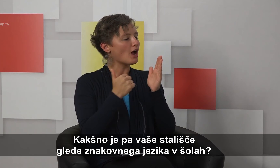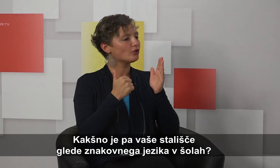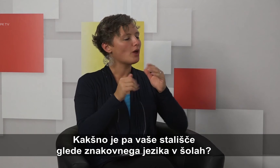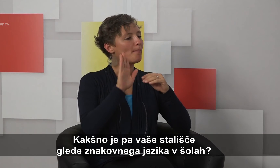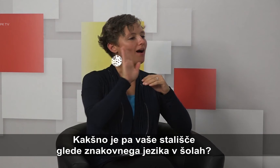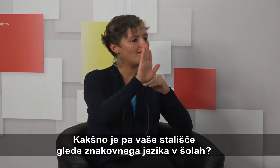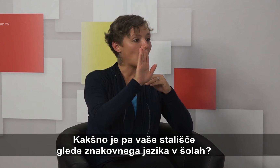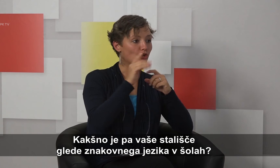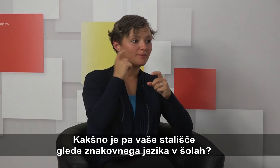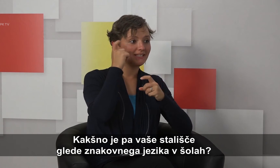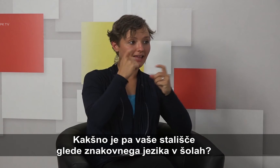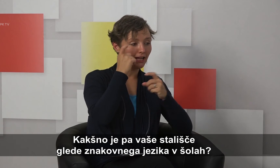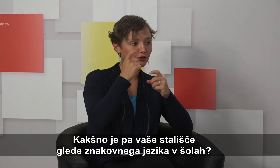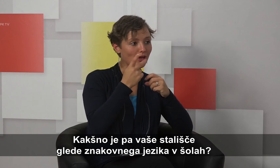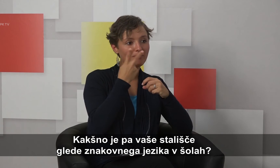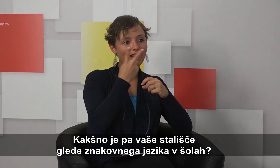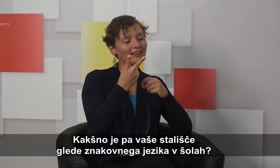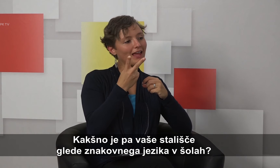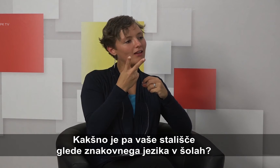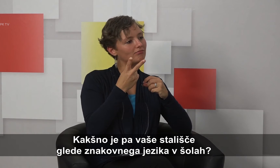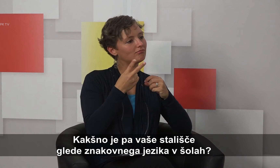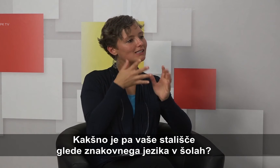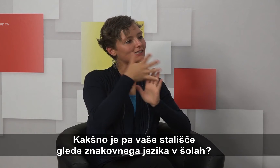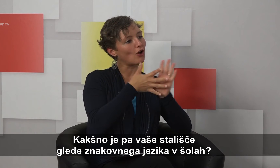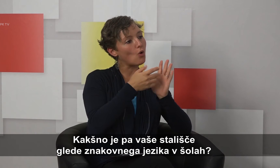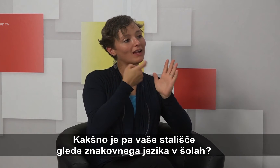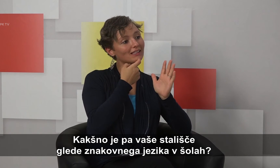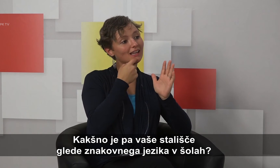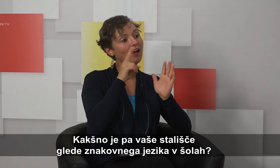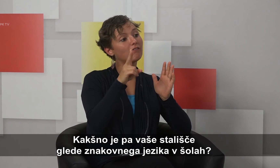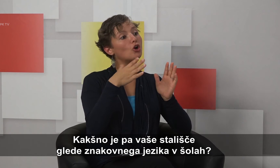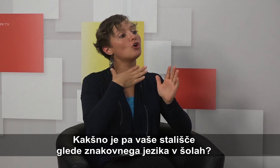Kakšno je pa vaše stališče glede znakovnega jezika v